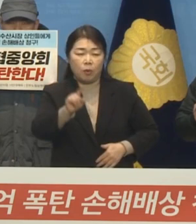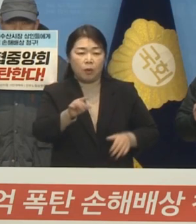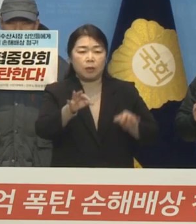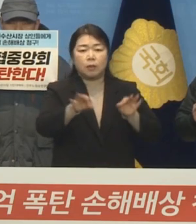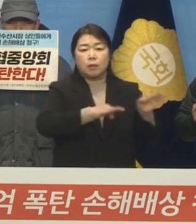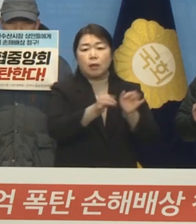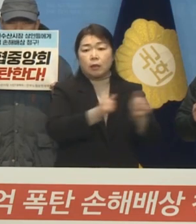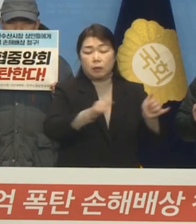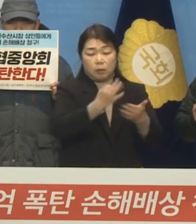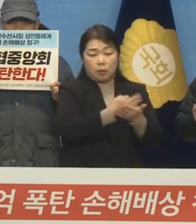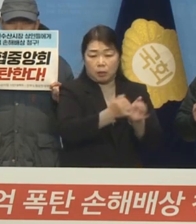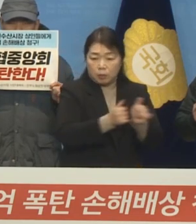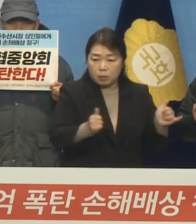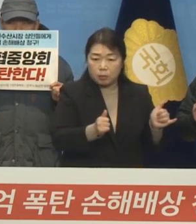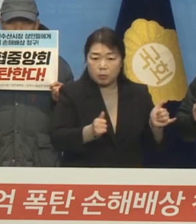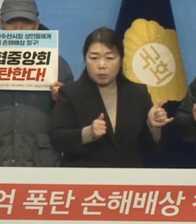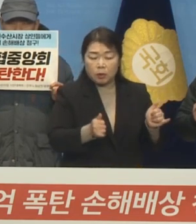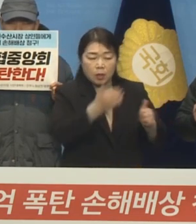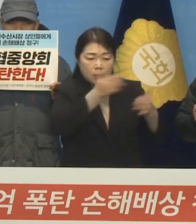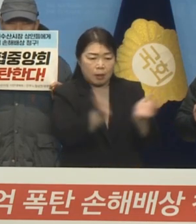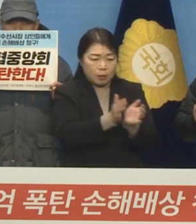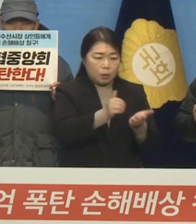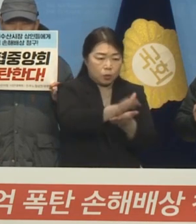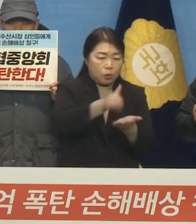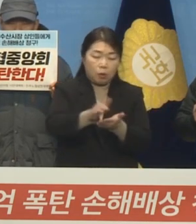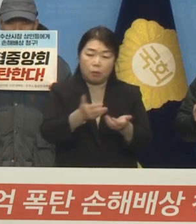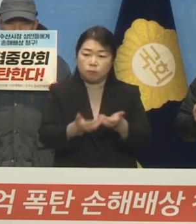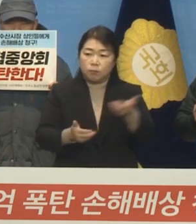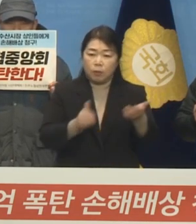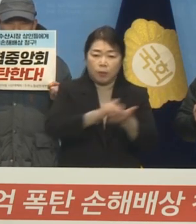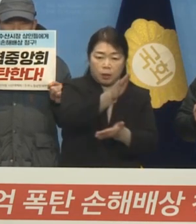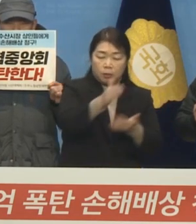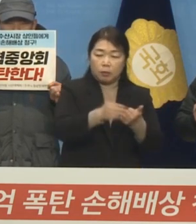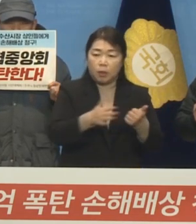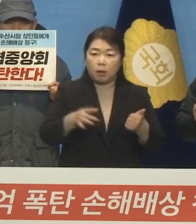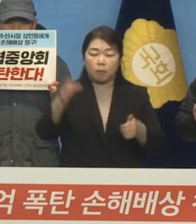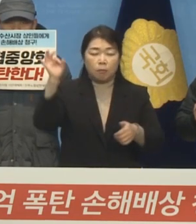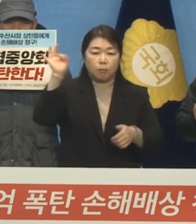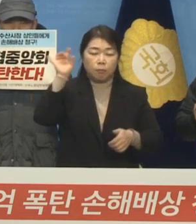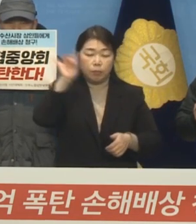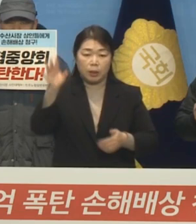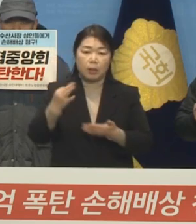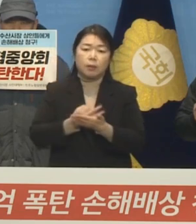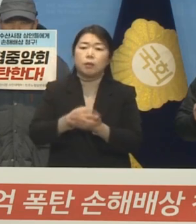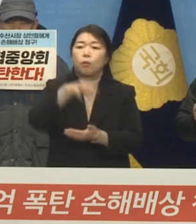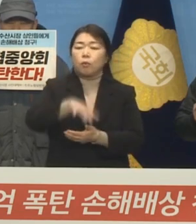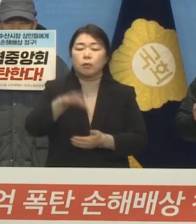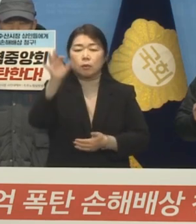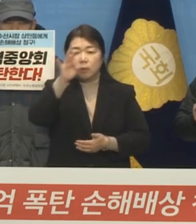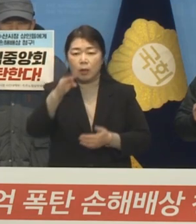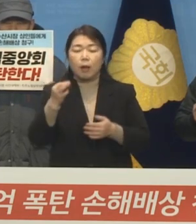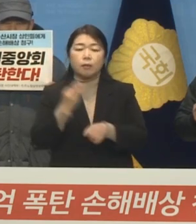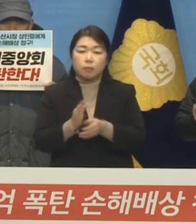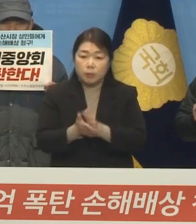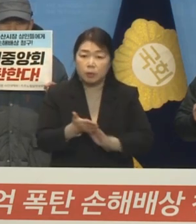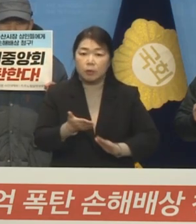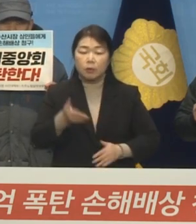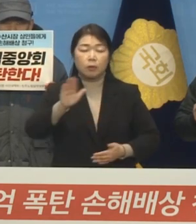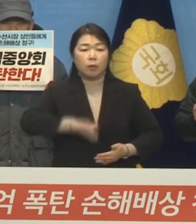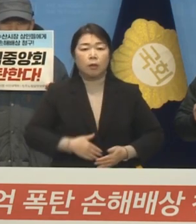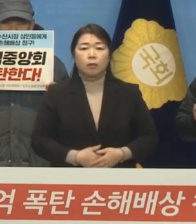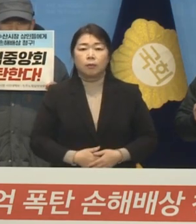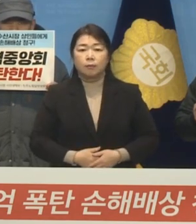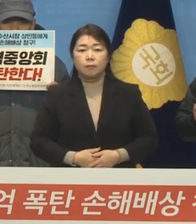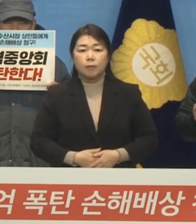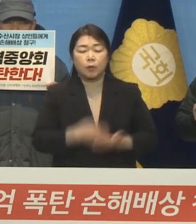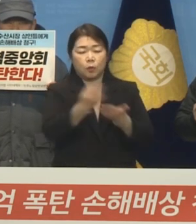분열시키고 상인들의 단체를 파괴하고자 하는 목적이 있습니다. 자본가 기업에서 파업을 하는 노동자의